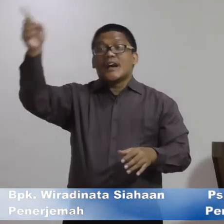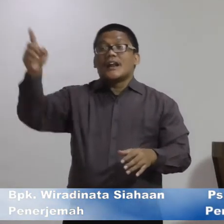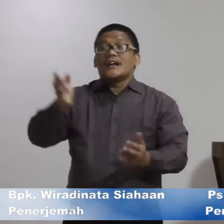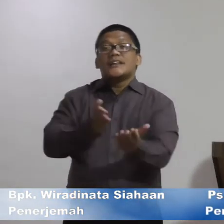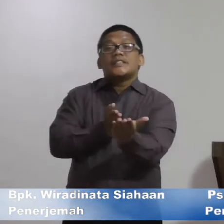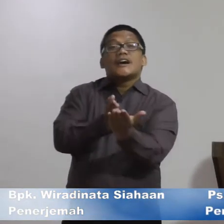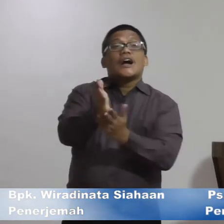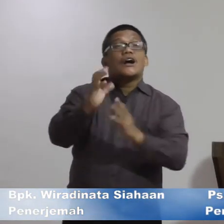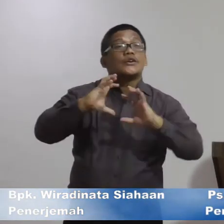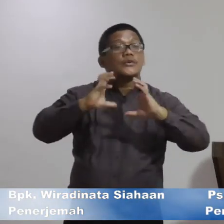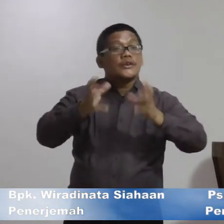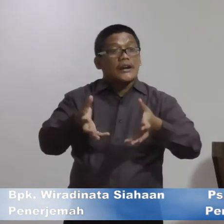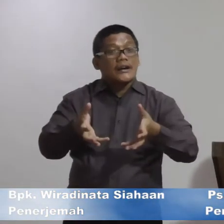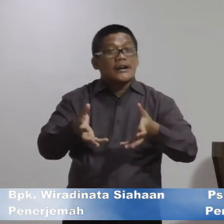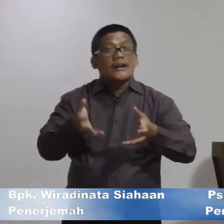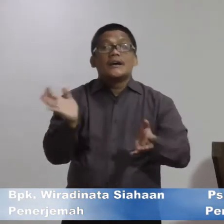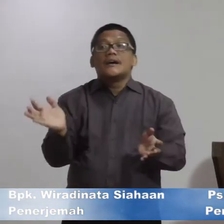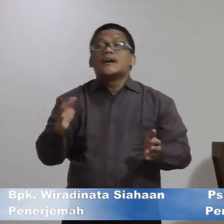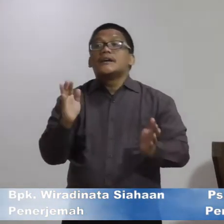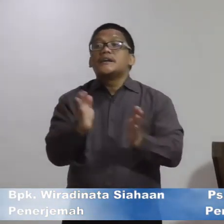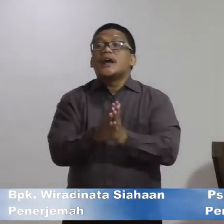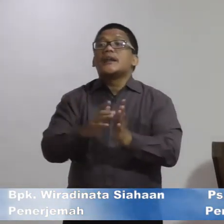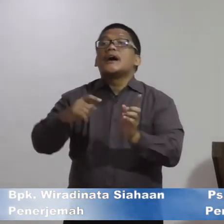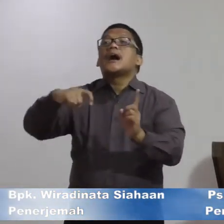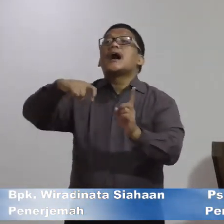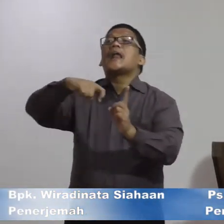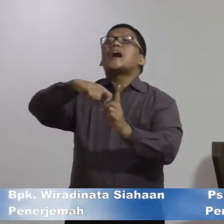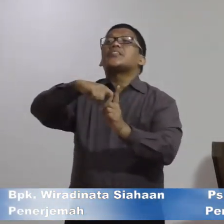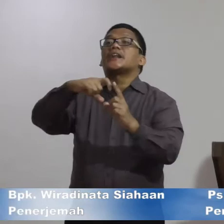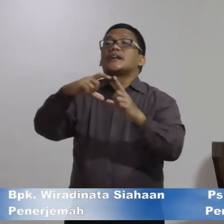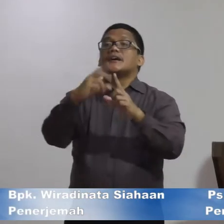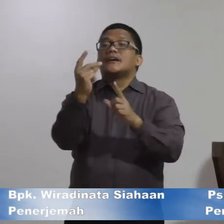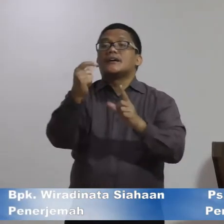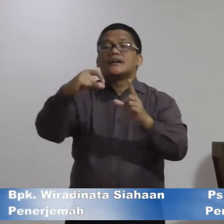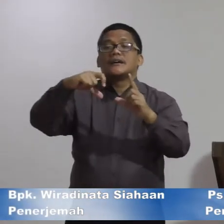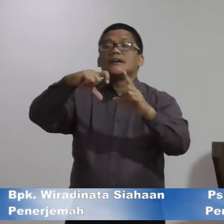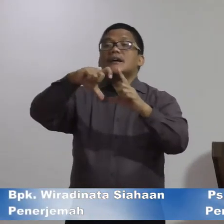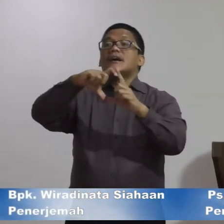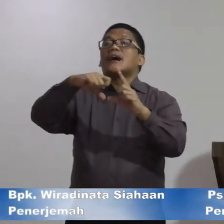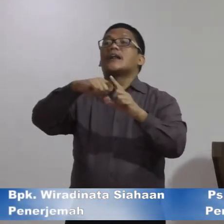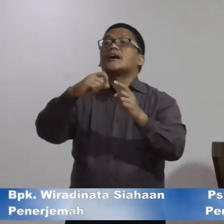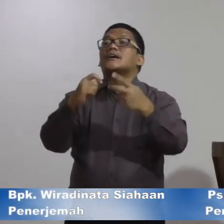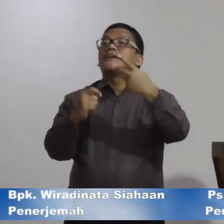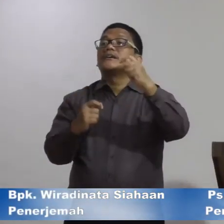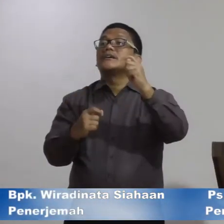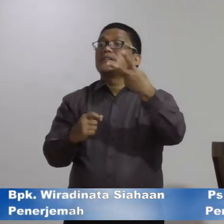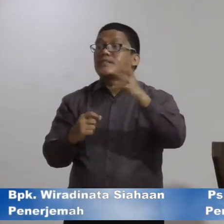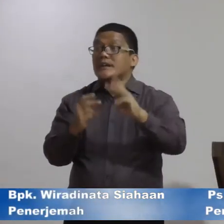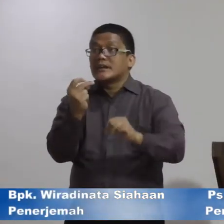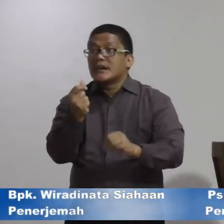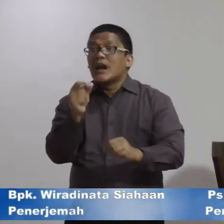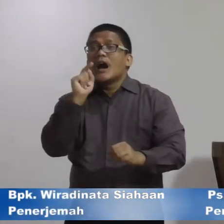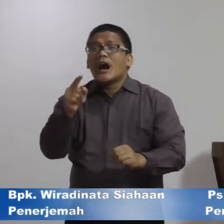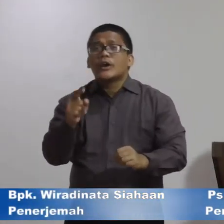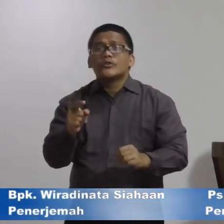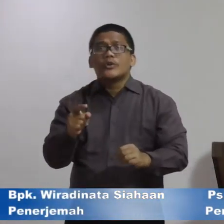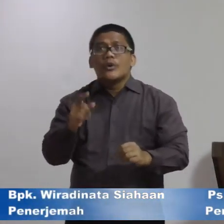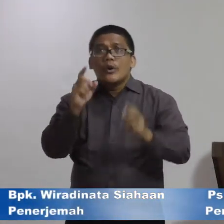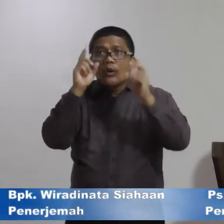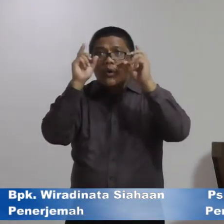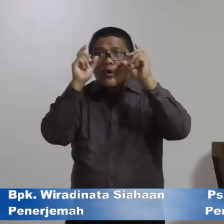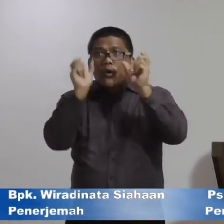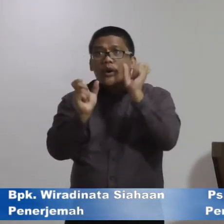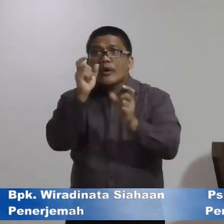ini. Dan karakter-karakter anak kerajaan Allah itu nampak dalam kehidupan kita,